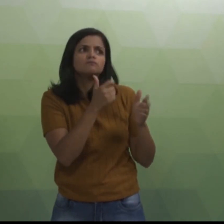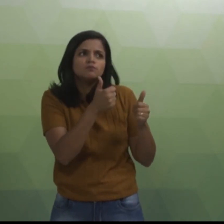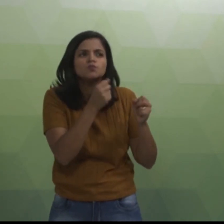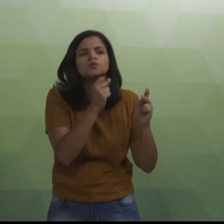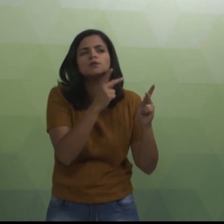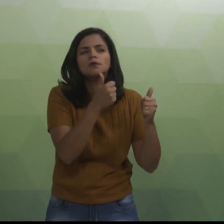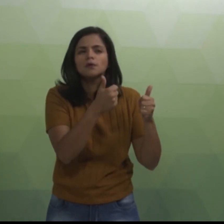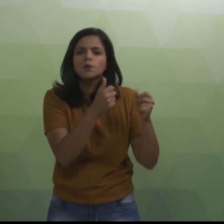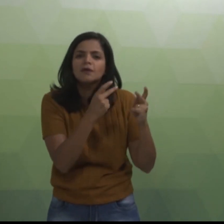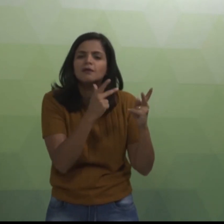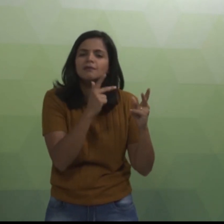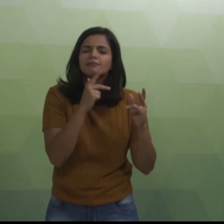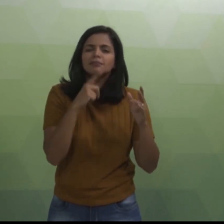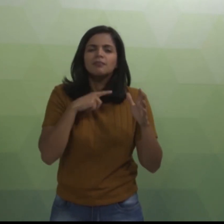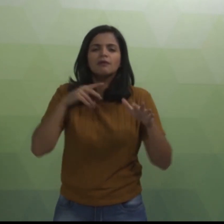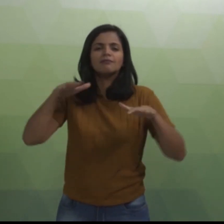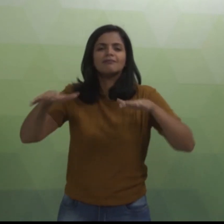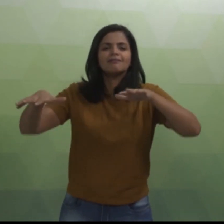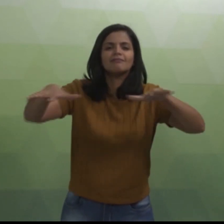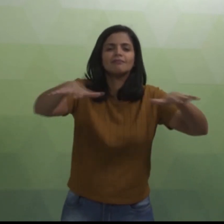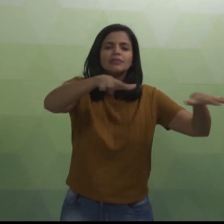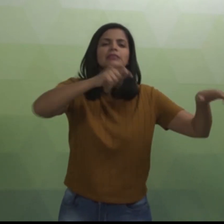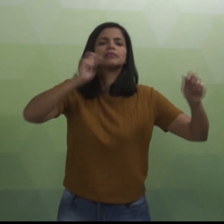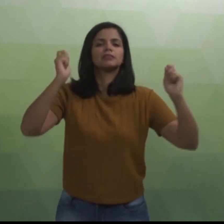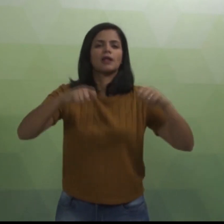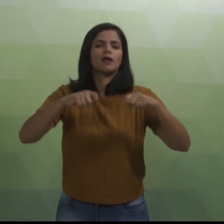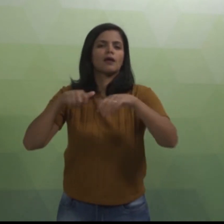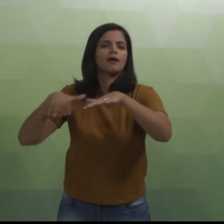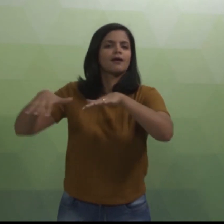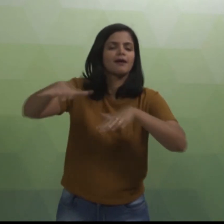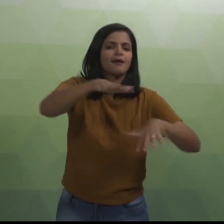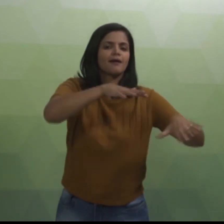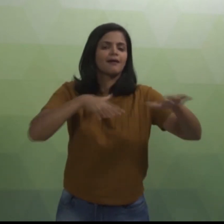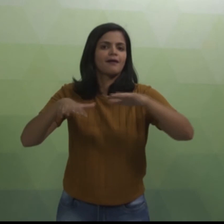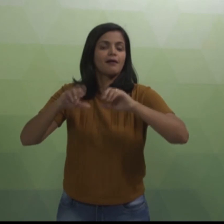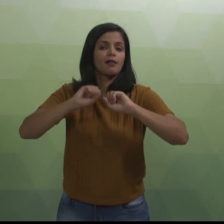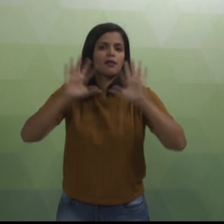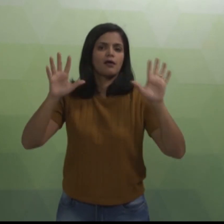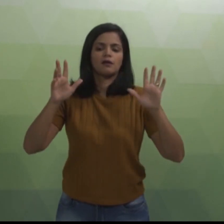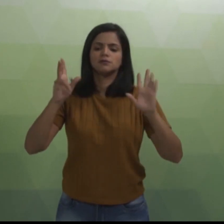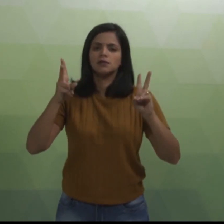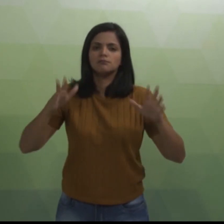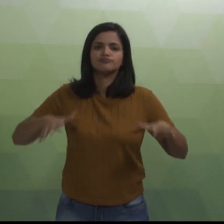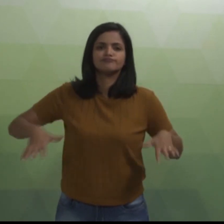Eu utilizo aqui. Percebam essa movimentação aqui? Eu utilizo o espaço.